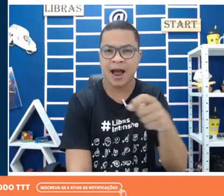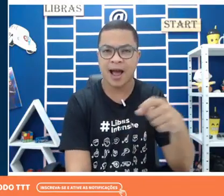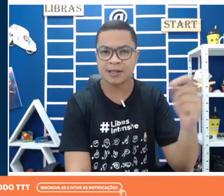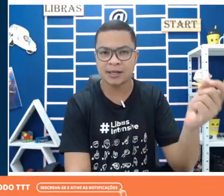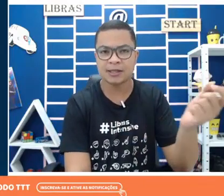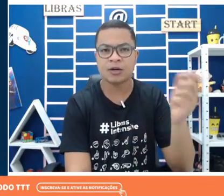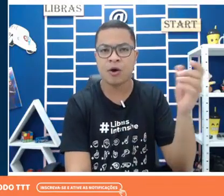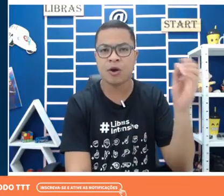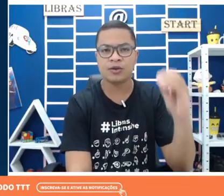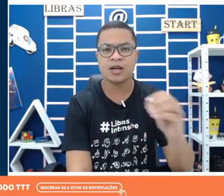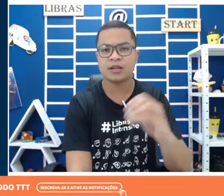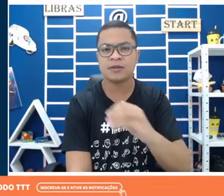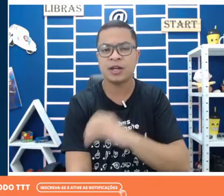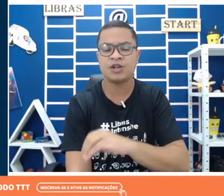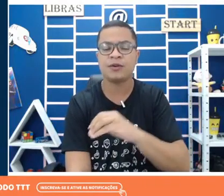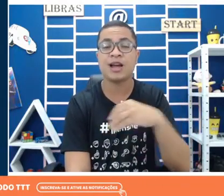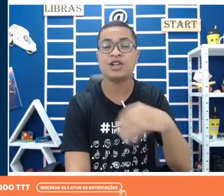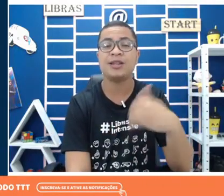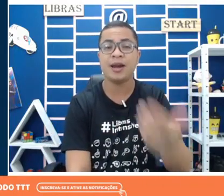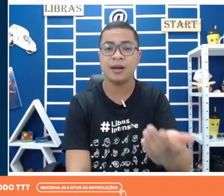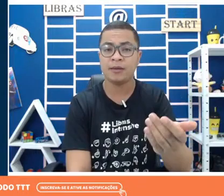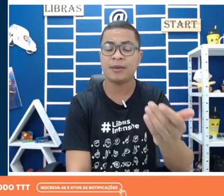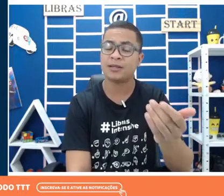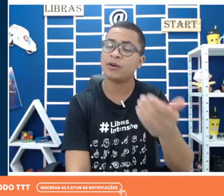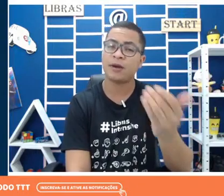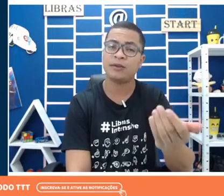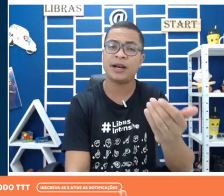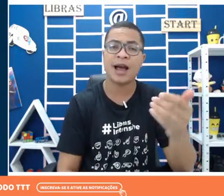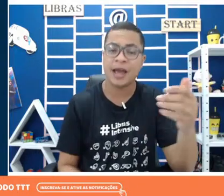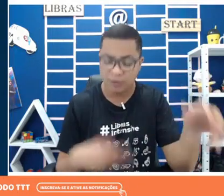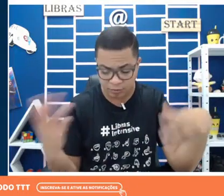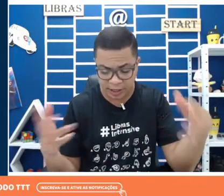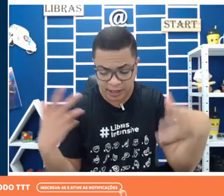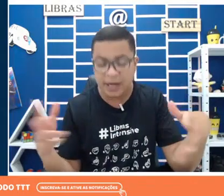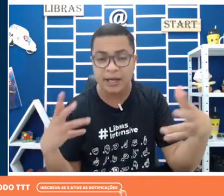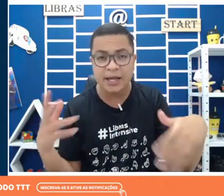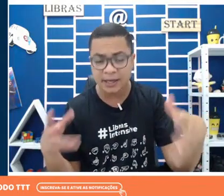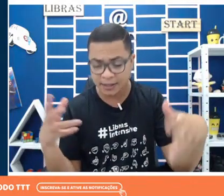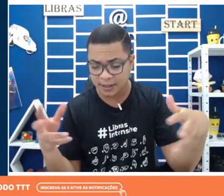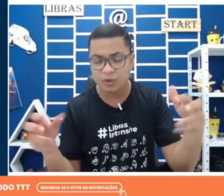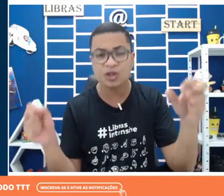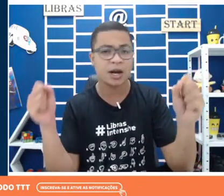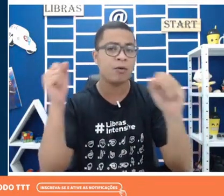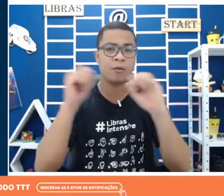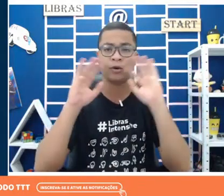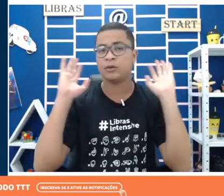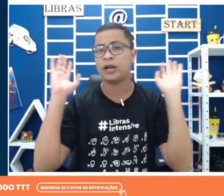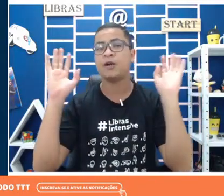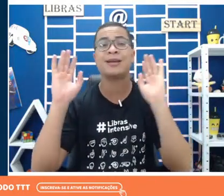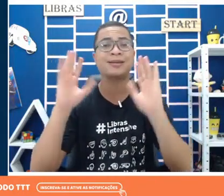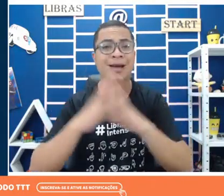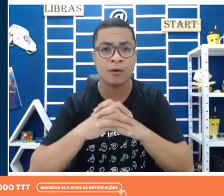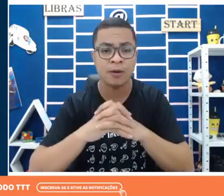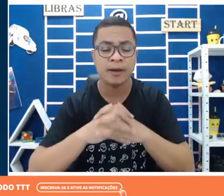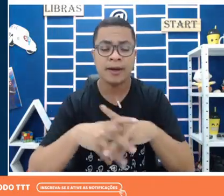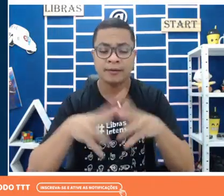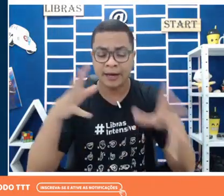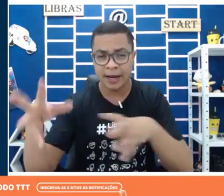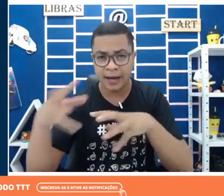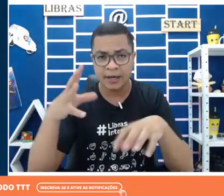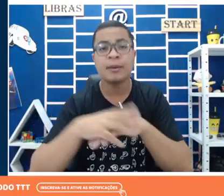Faça frases e coloque os sinais que você tem dificuldade e treine. Mas quando eu falo treinar, treinei ali 10, 15 minutinhos e acabou. Pronto, não treino mais.